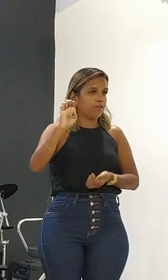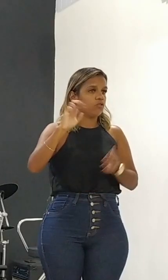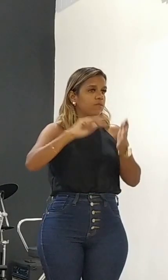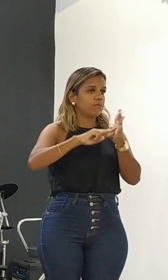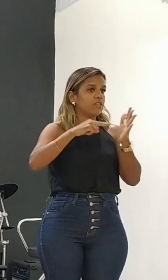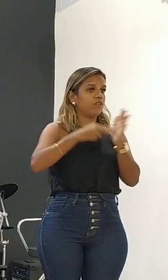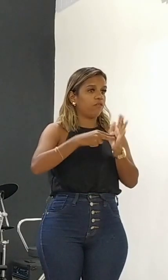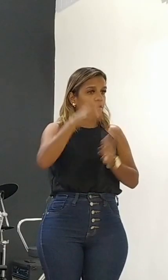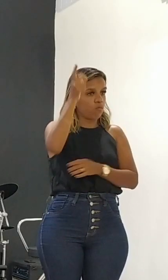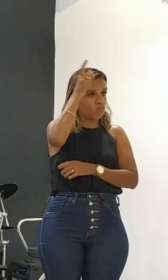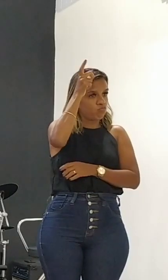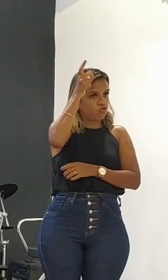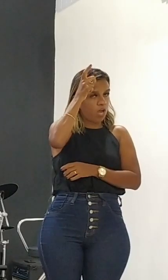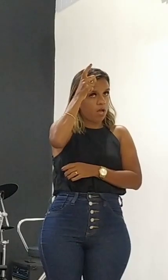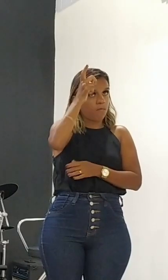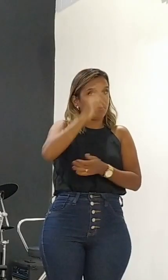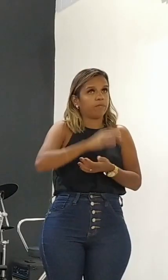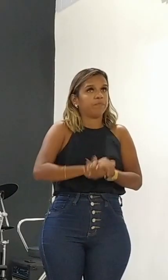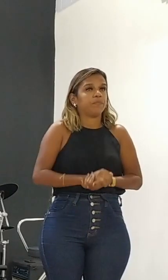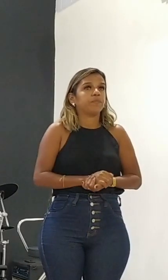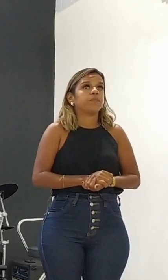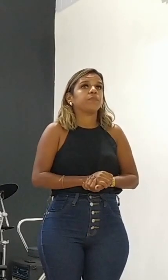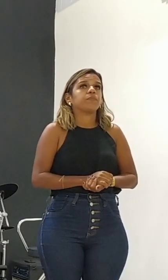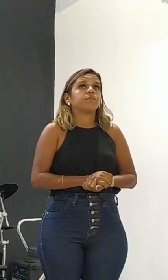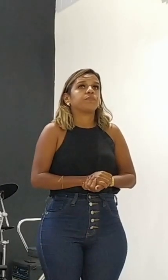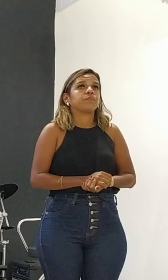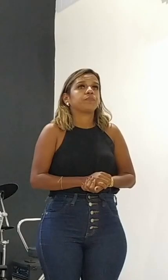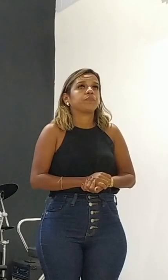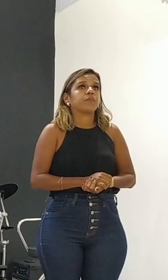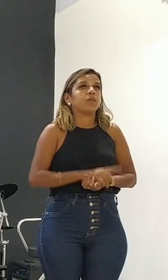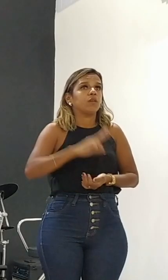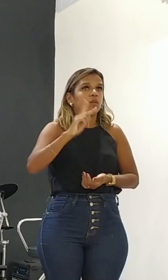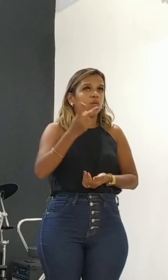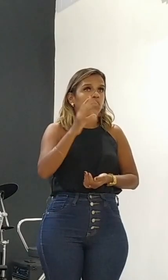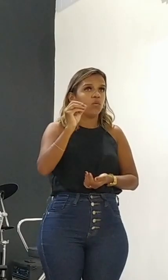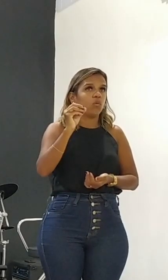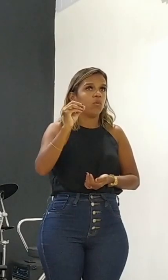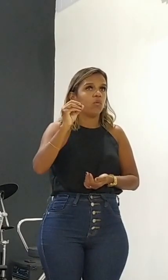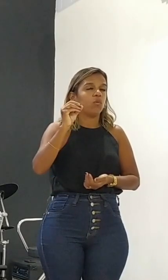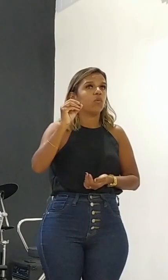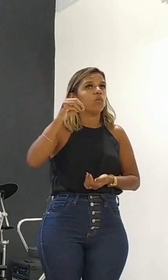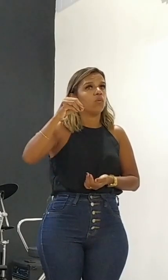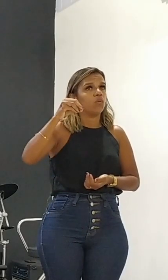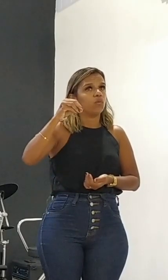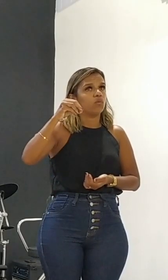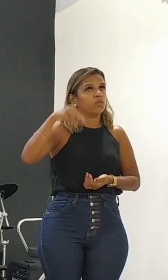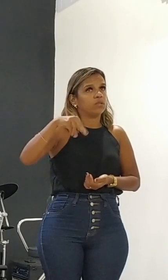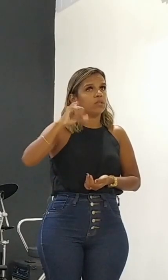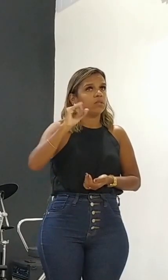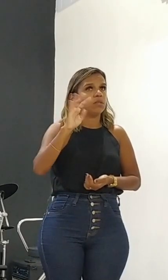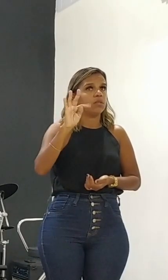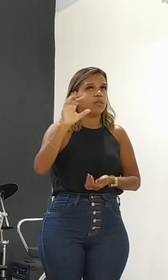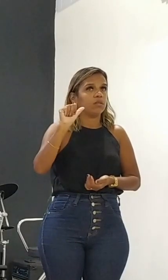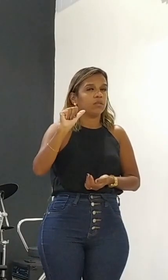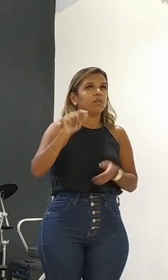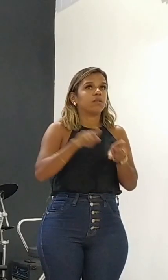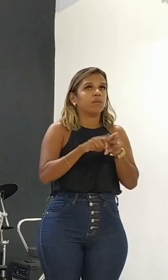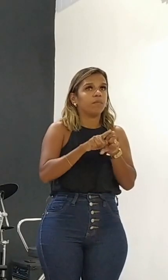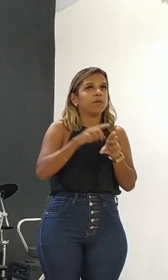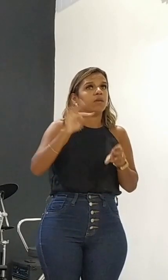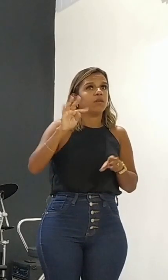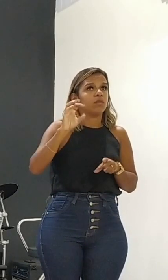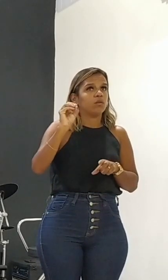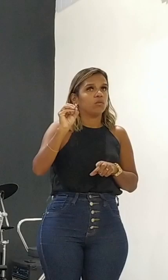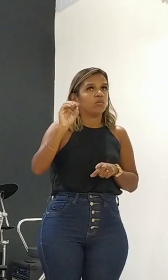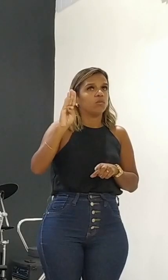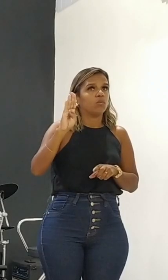o Horonita, e Tobias, o servo amonita, Gesem, o arábio, zombaram de